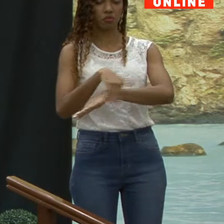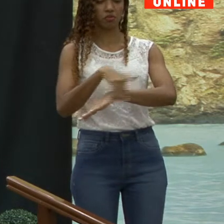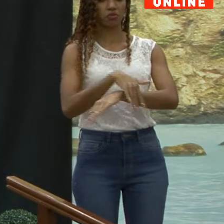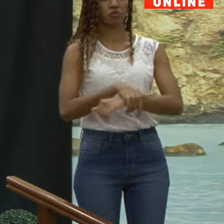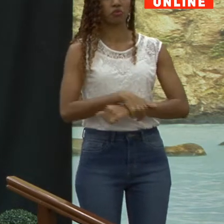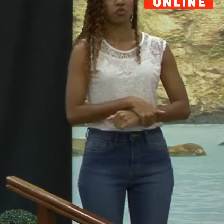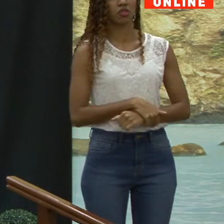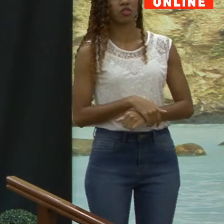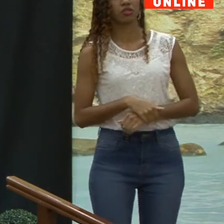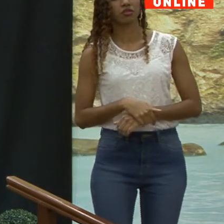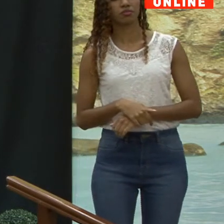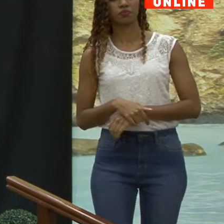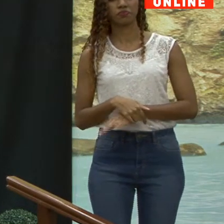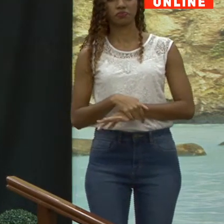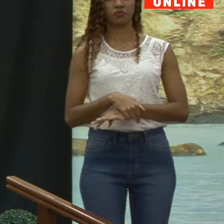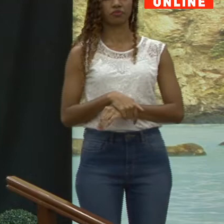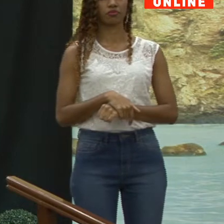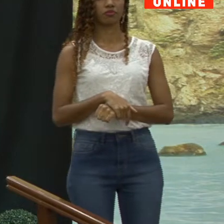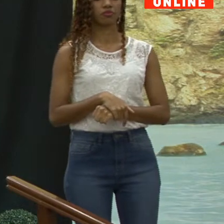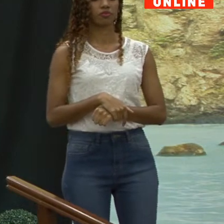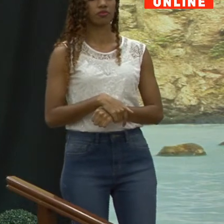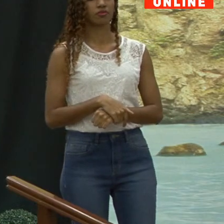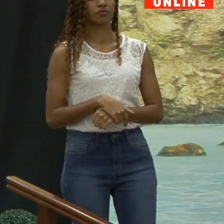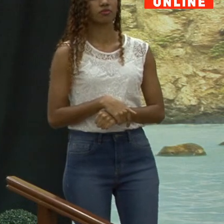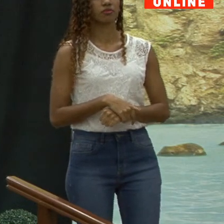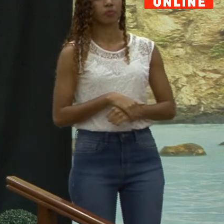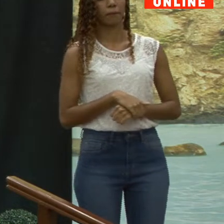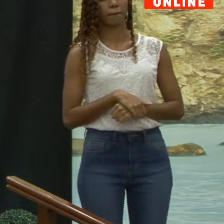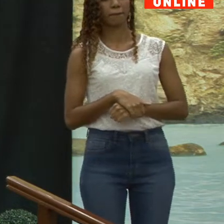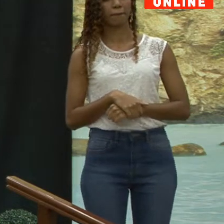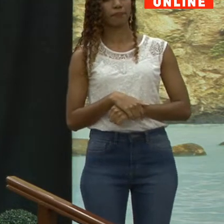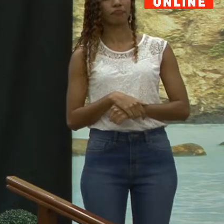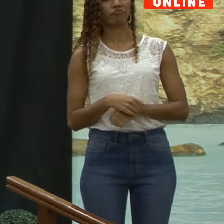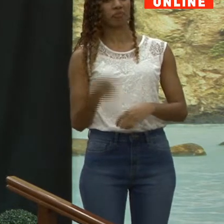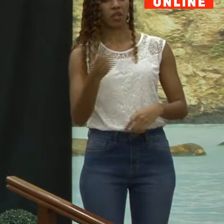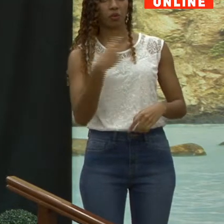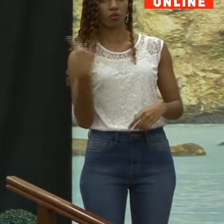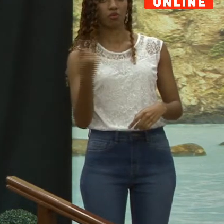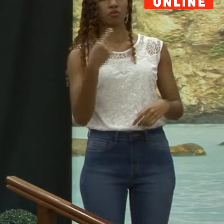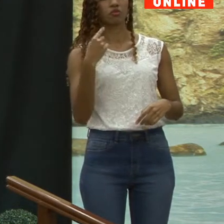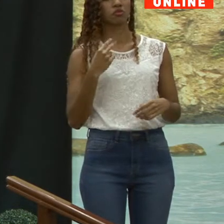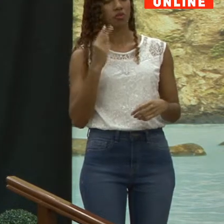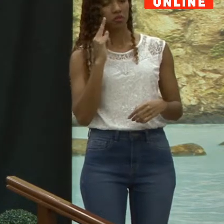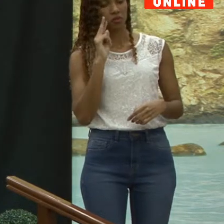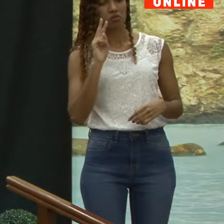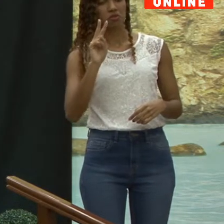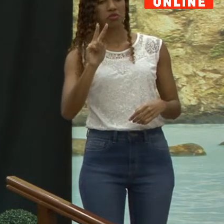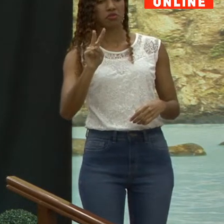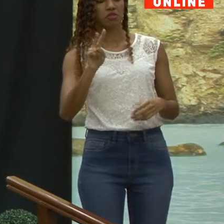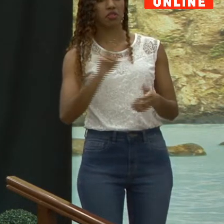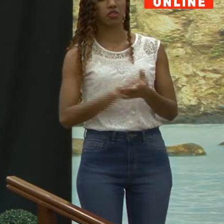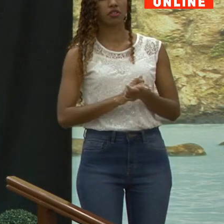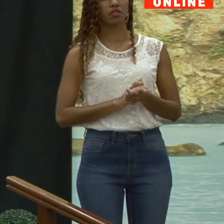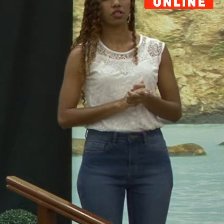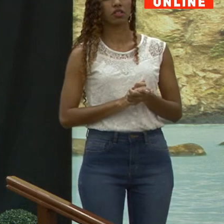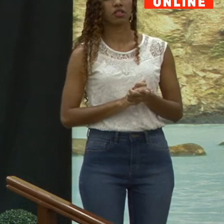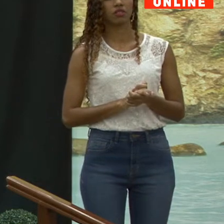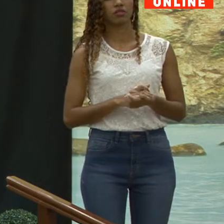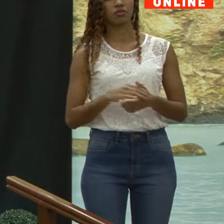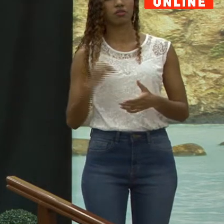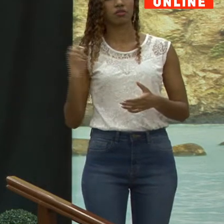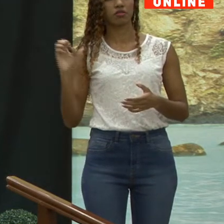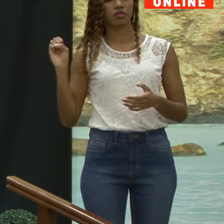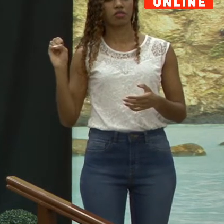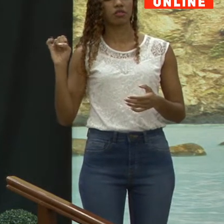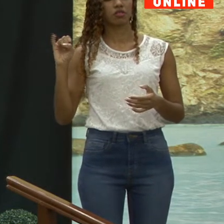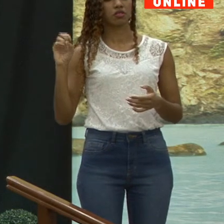linha vermelha de manhã, e nós vamos ver um lockdown, como diz o Silas Malafaia, de Araque,